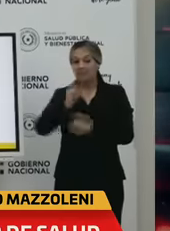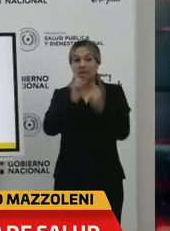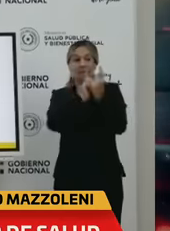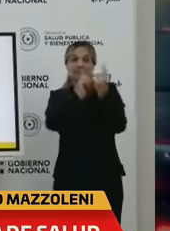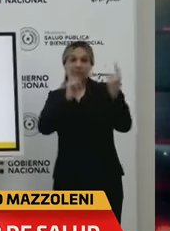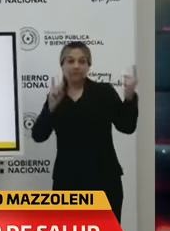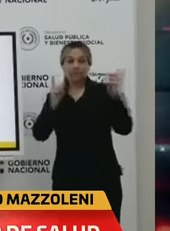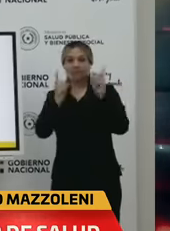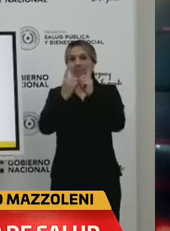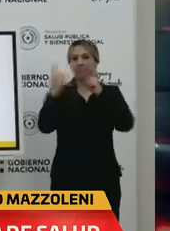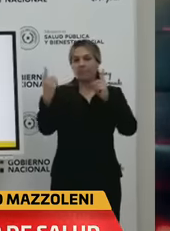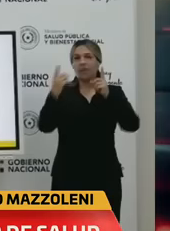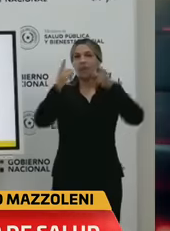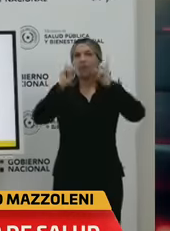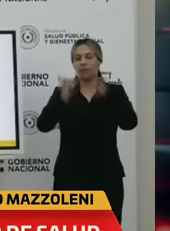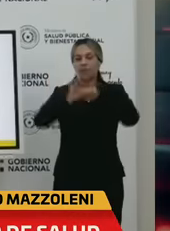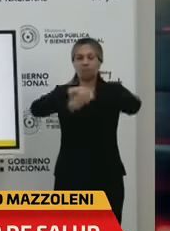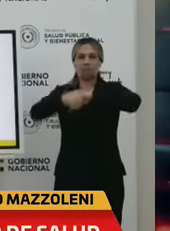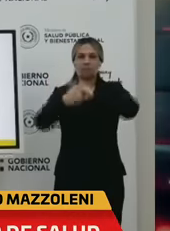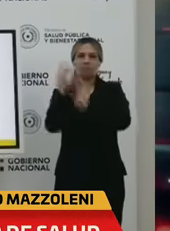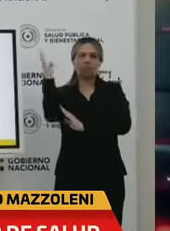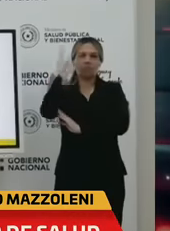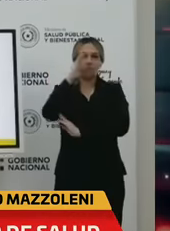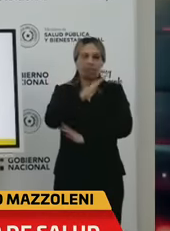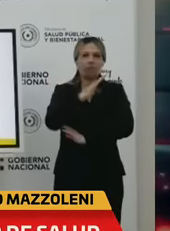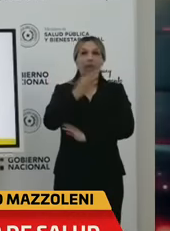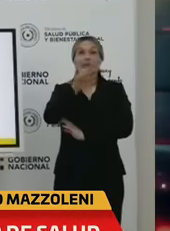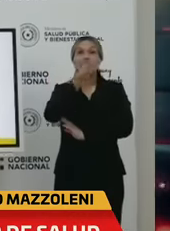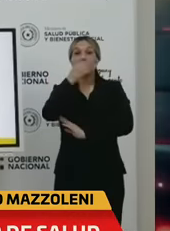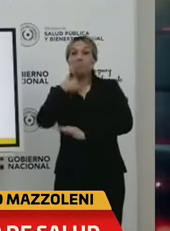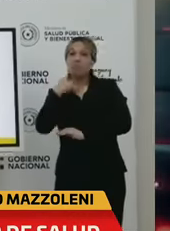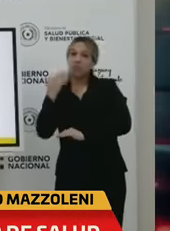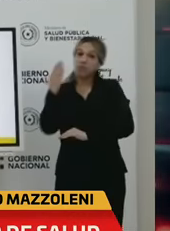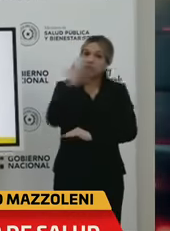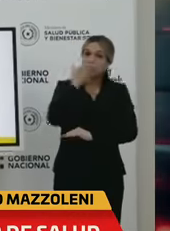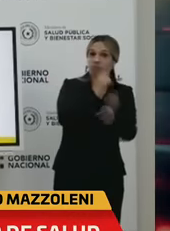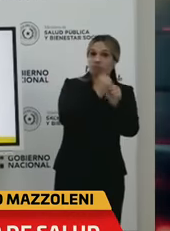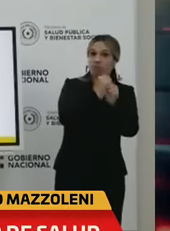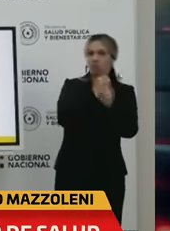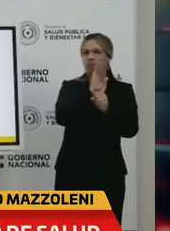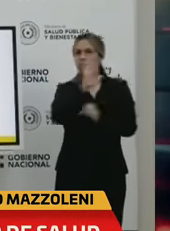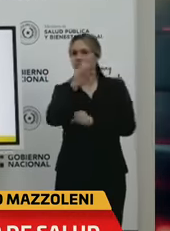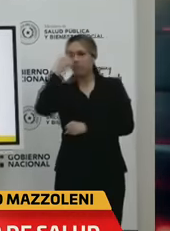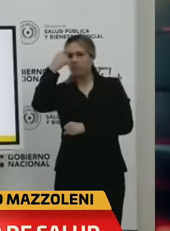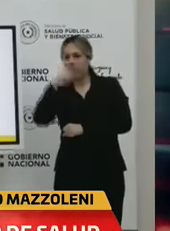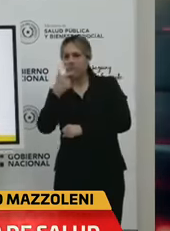acudir al trabajo cuando tenemos síntomas sospechosos son fundamentales hoy más que nunca.